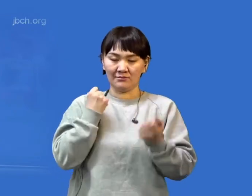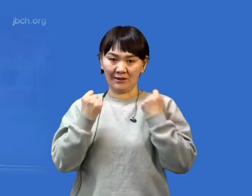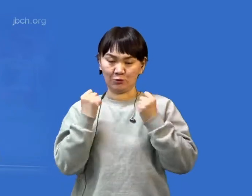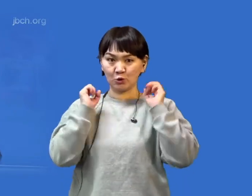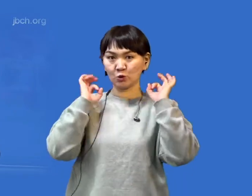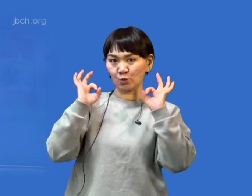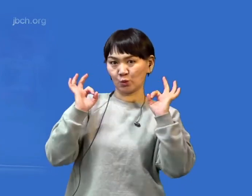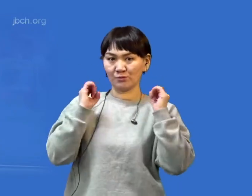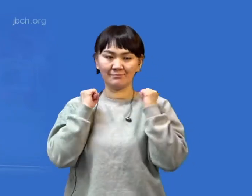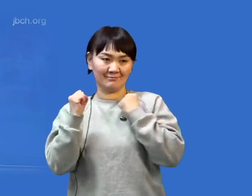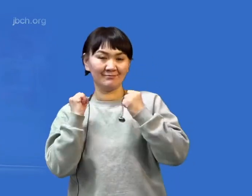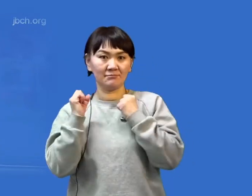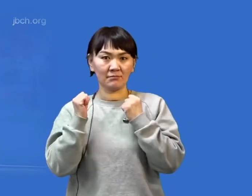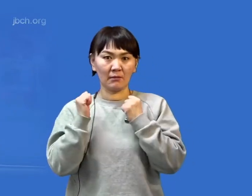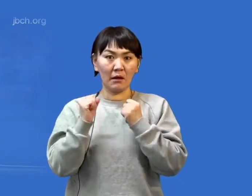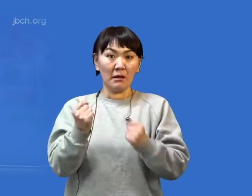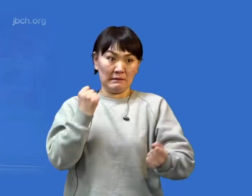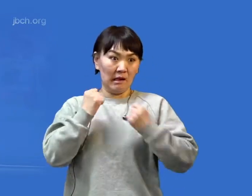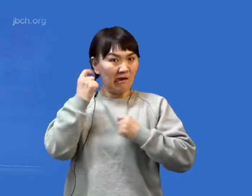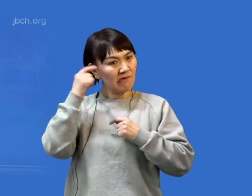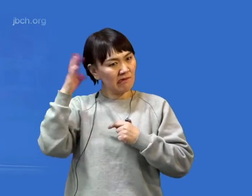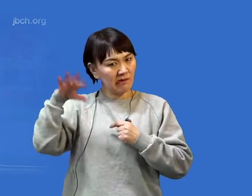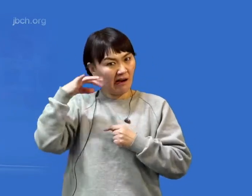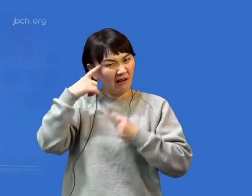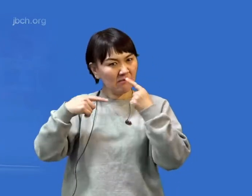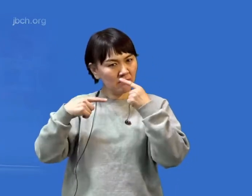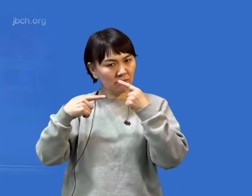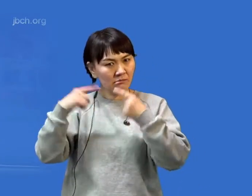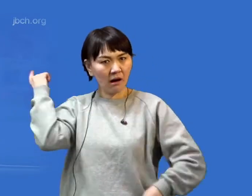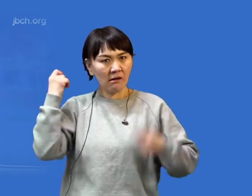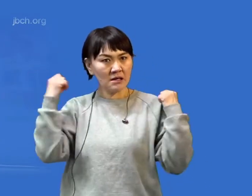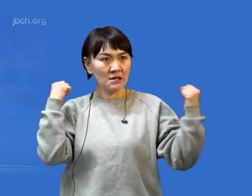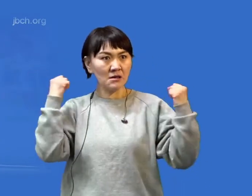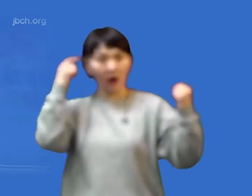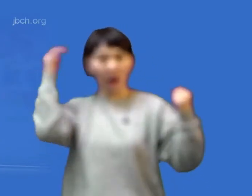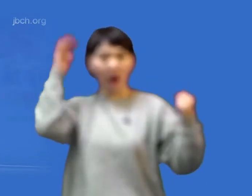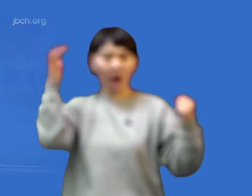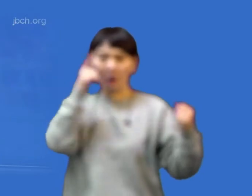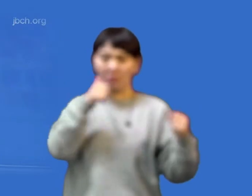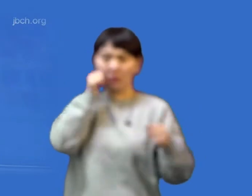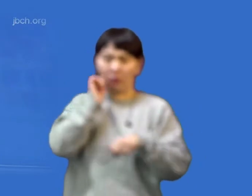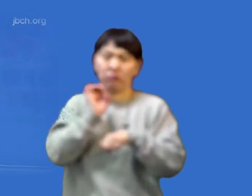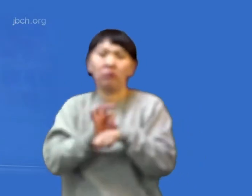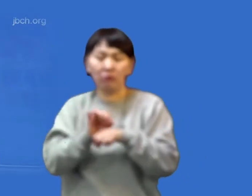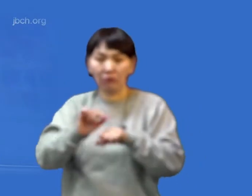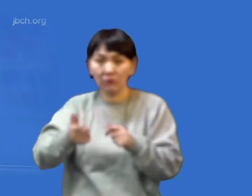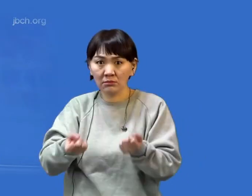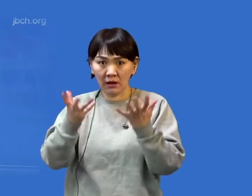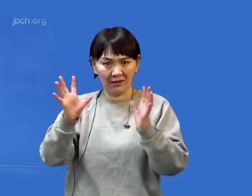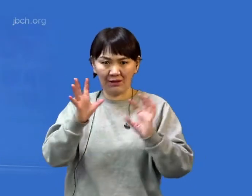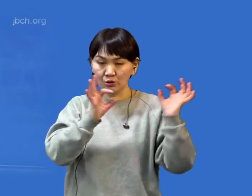Тэгэлэр хамгийн тохиромжтойгоор хийхэд л өөрийгөө цагирах уу гэдгээр бас илэрхийлж болохоор байна.